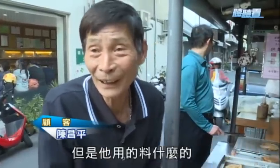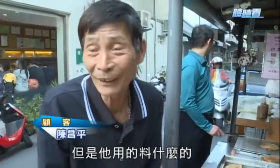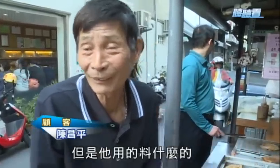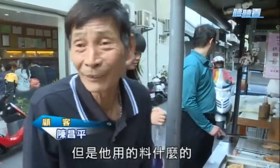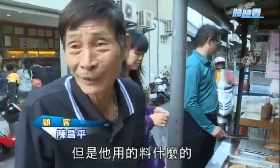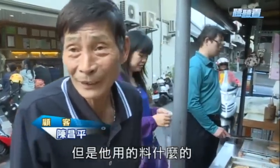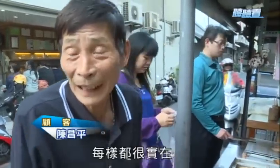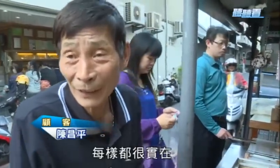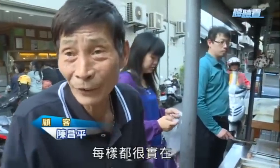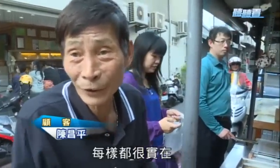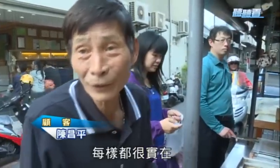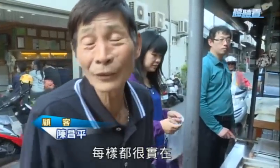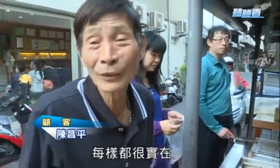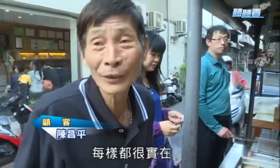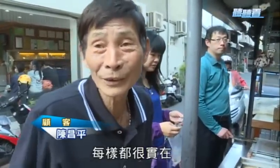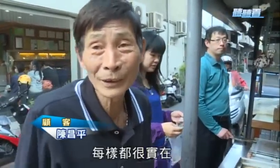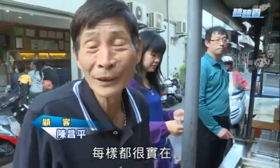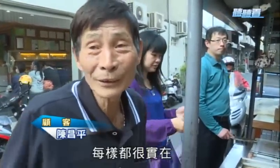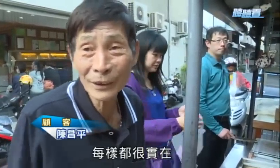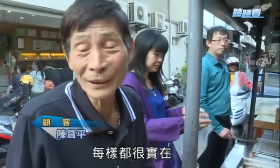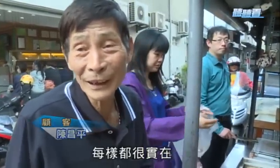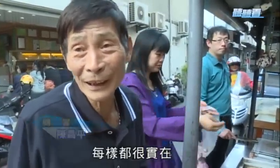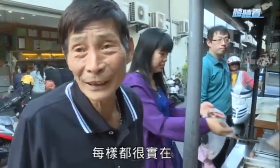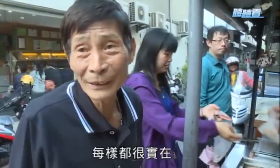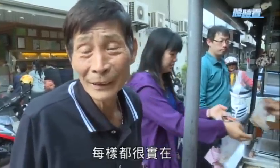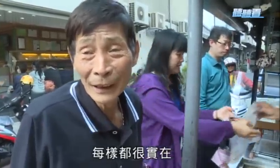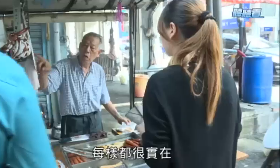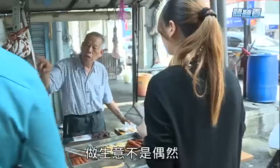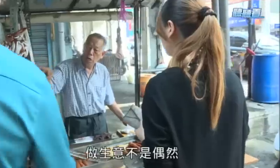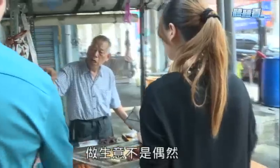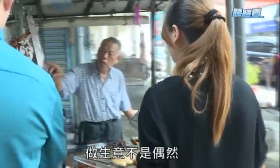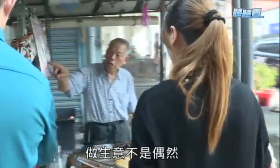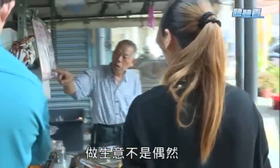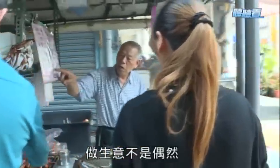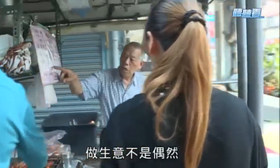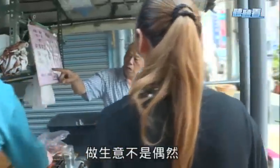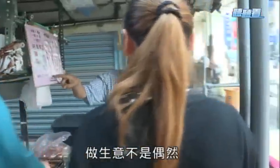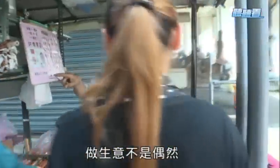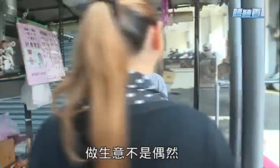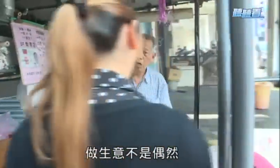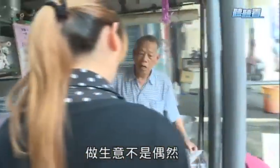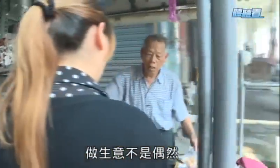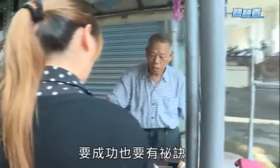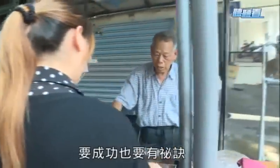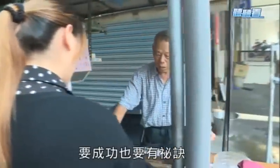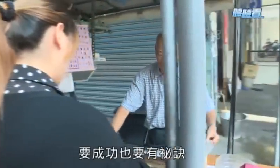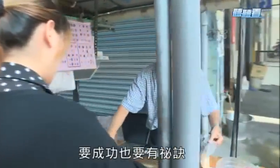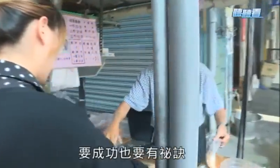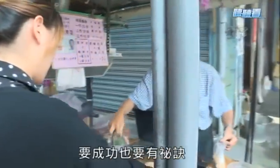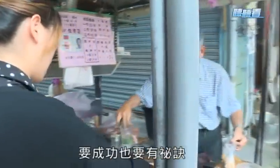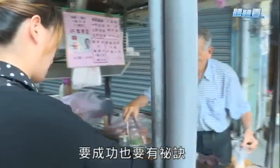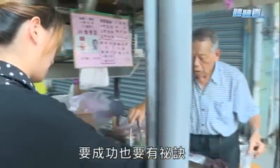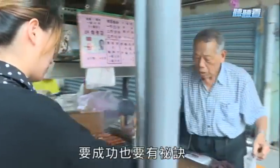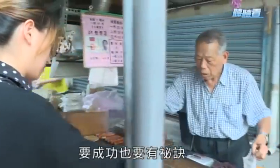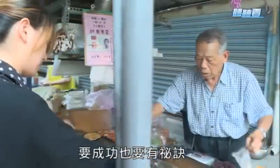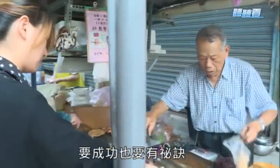哦，逐项拢足实在。做生意比较难的啦，要成功也有一个伊个秘诀啦。